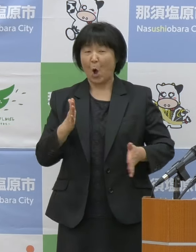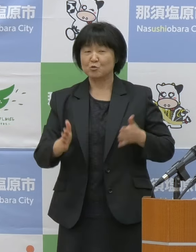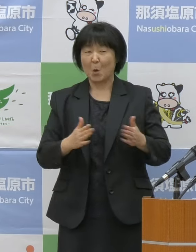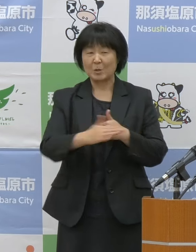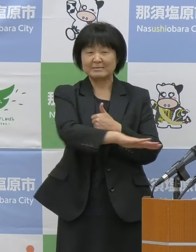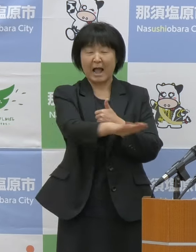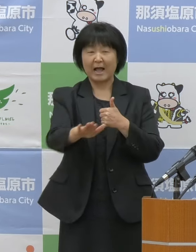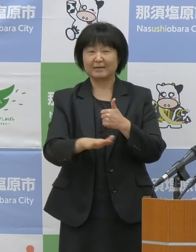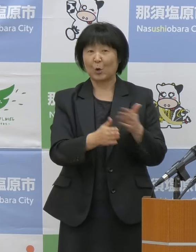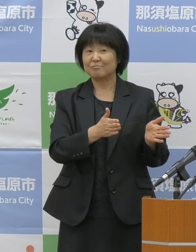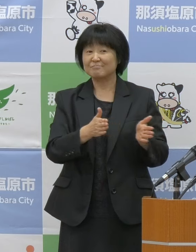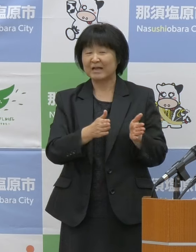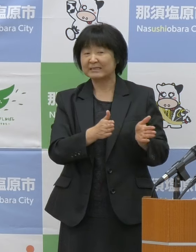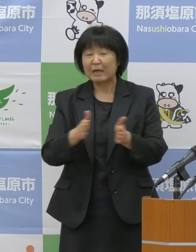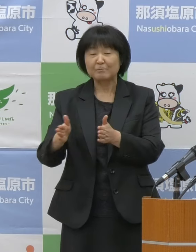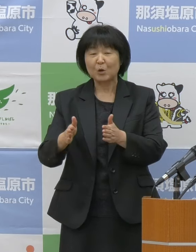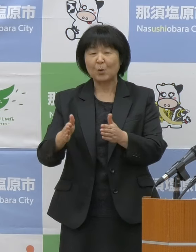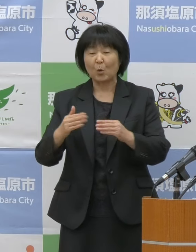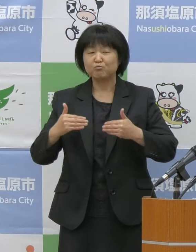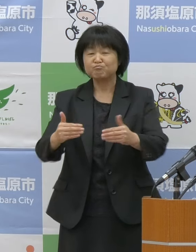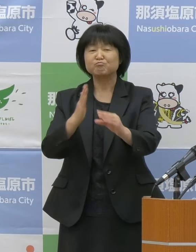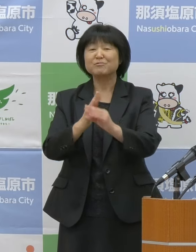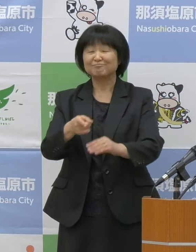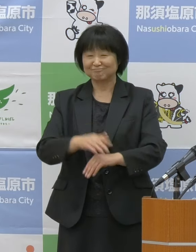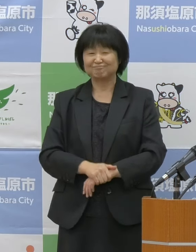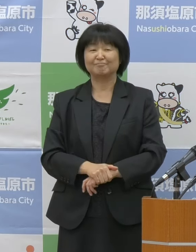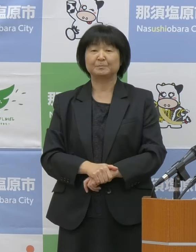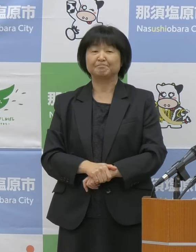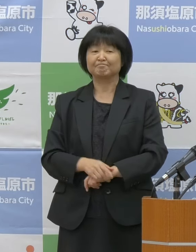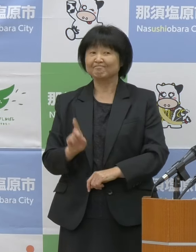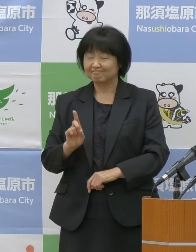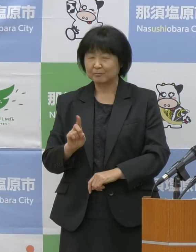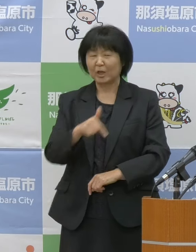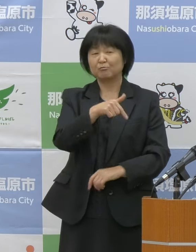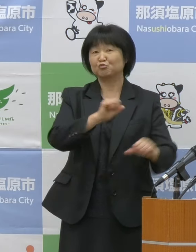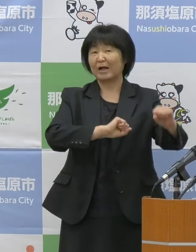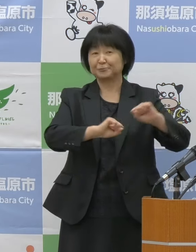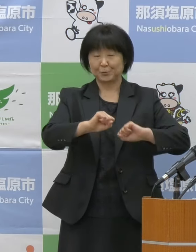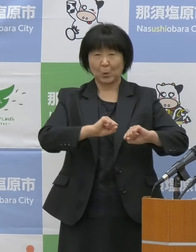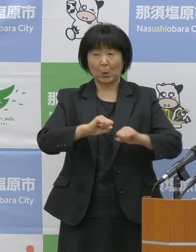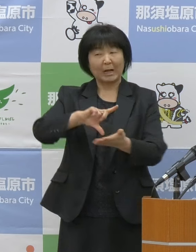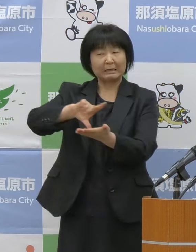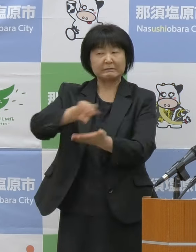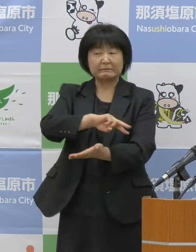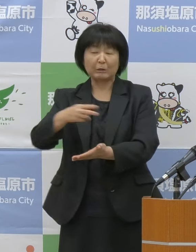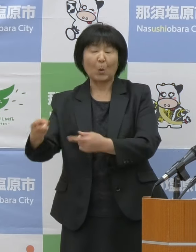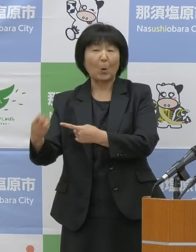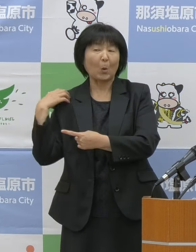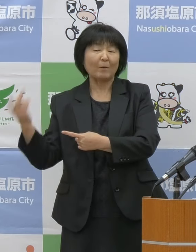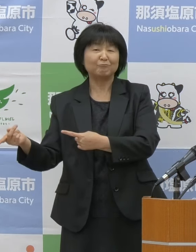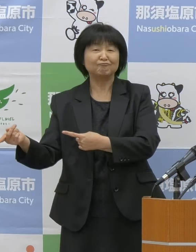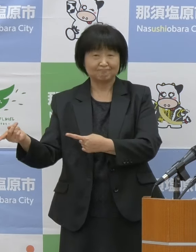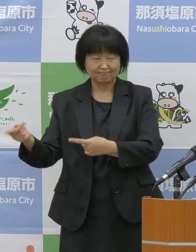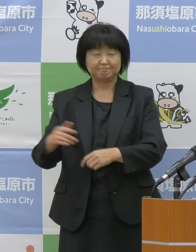境の整備を現在進めておりまして、その一つがですね、部活動の地域移行であります